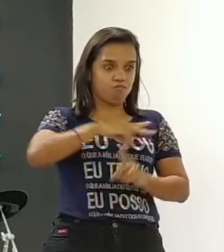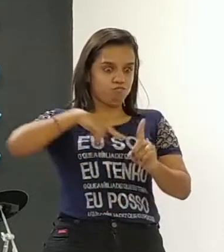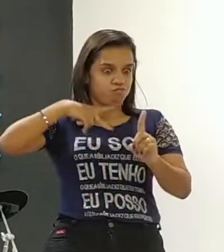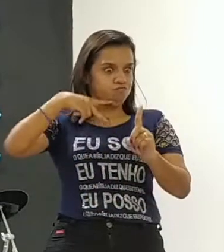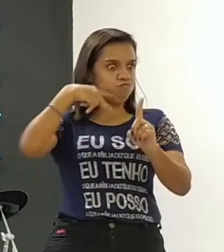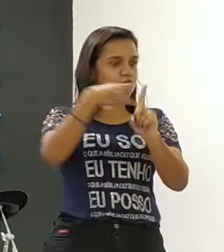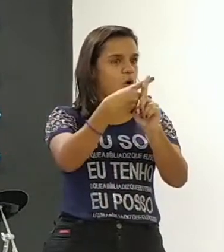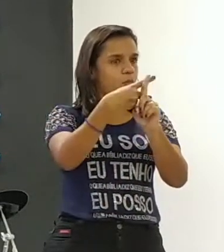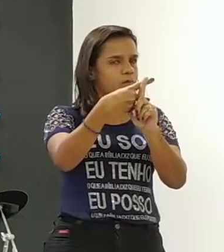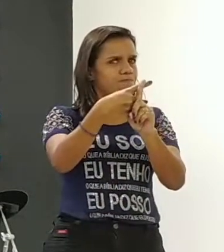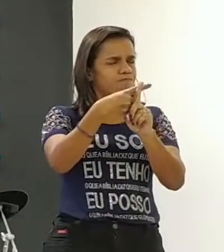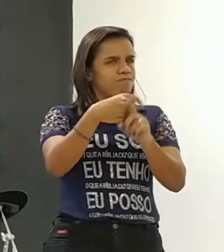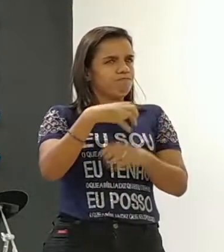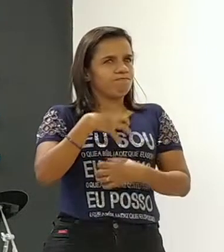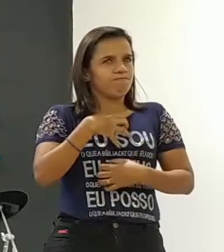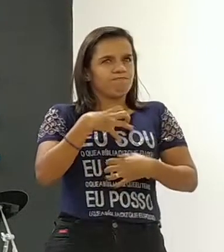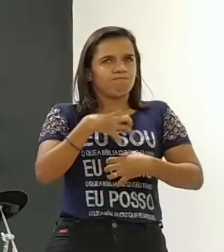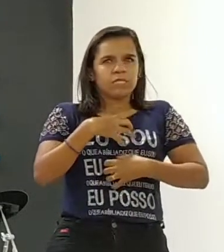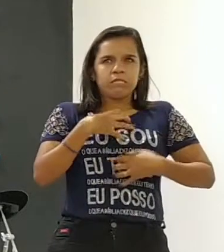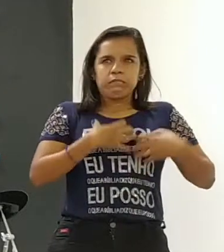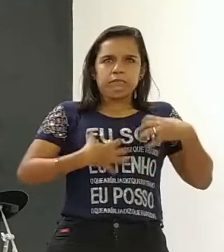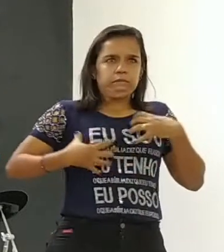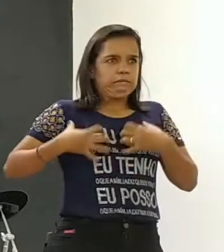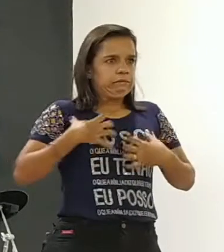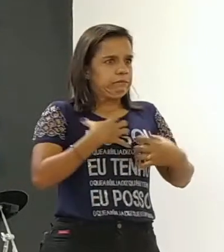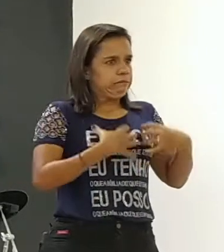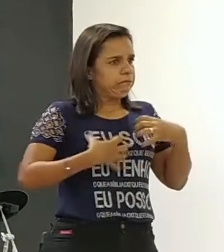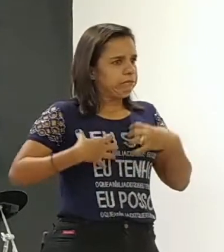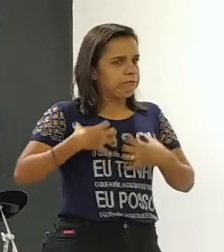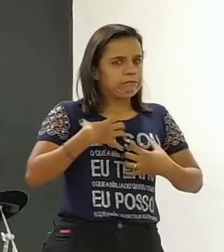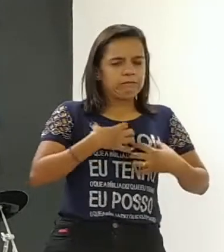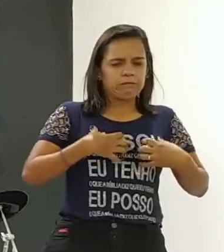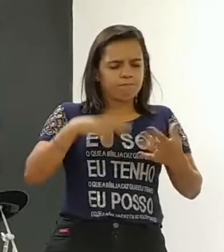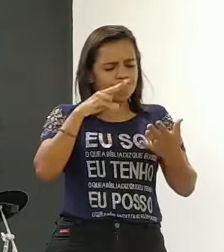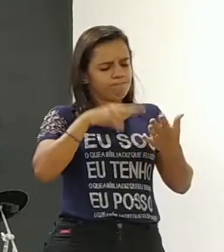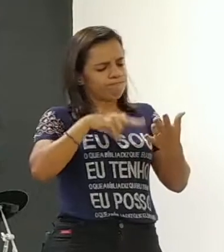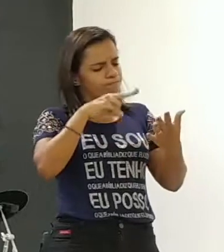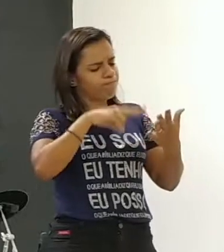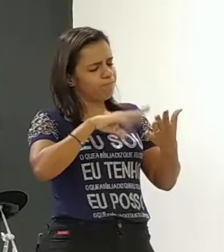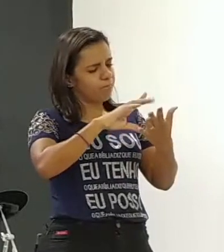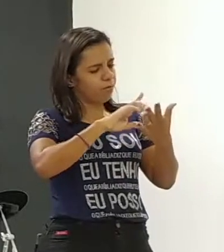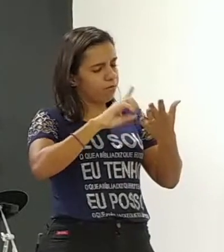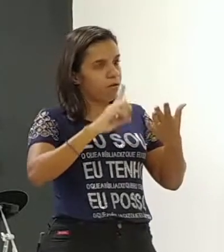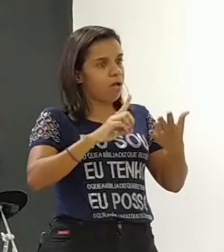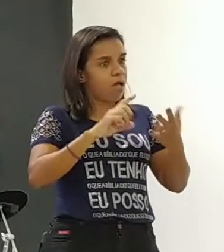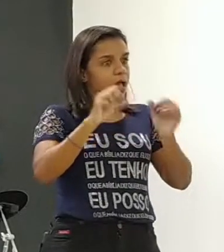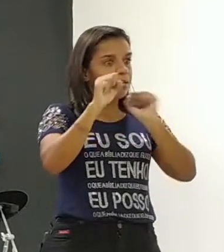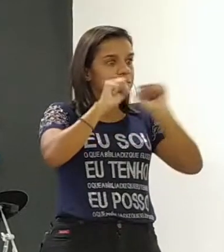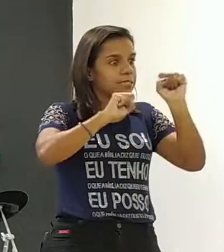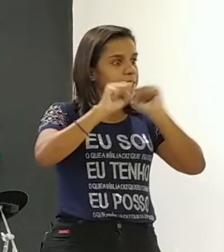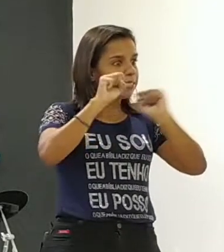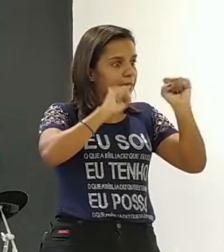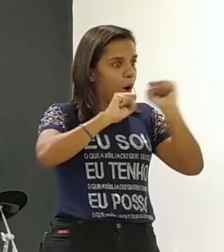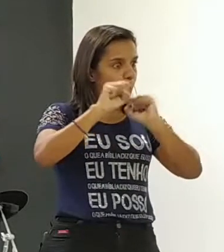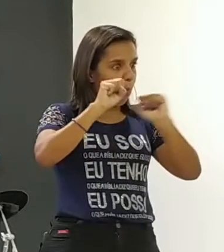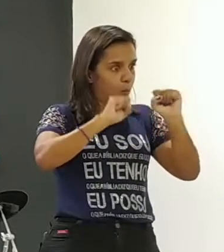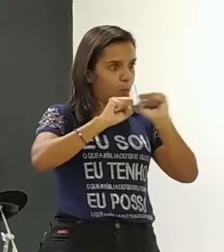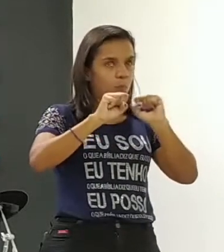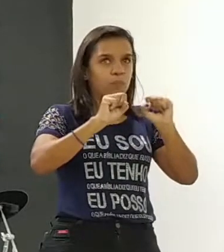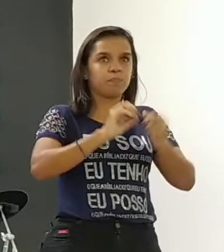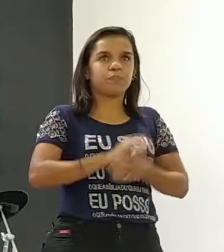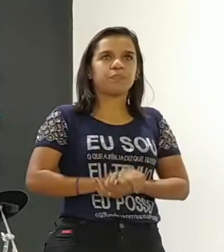E aquilo ali foi me angustiando. Aí eu lendo a palavra de Deus, eu abri lá em Salmo 25, versículo